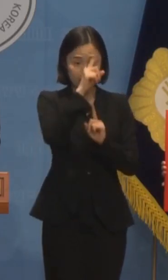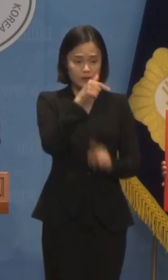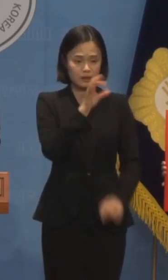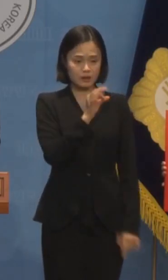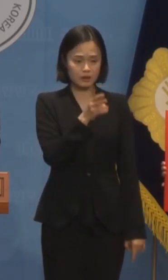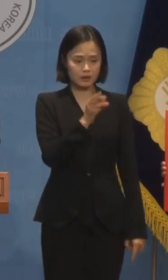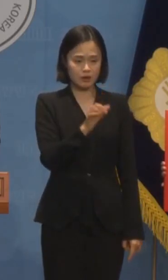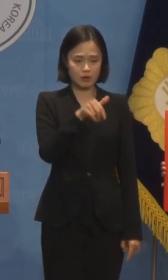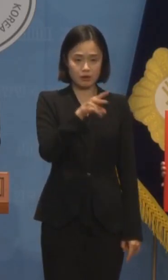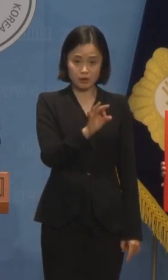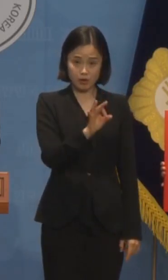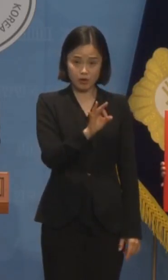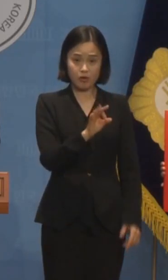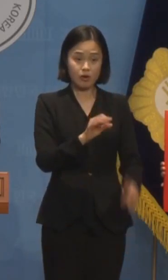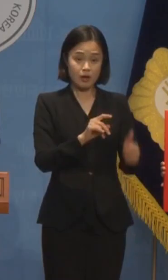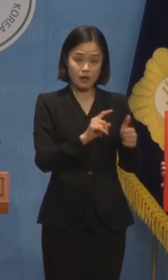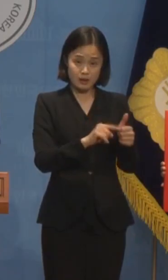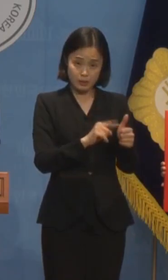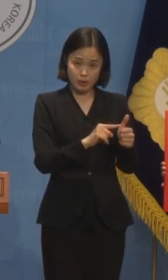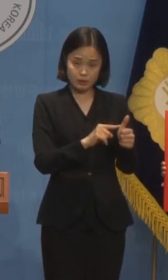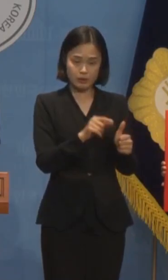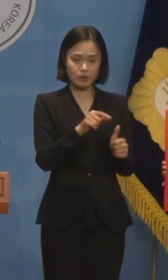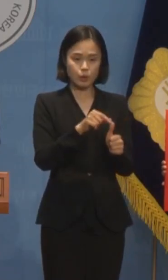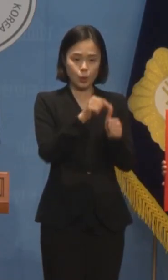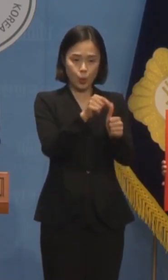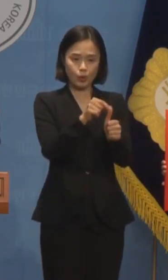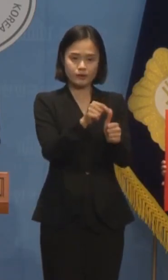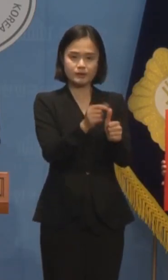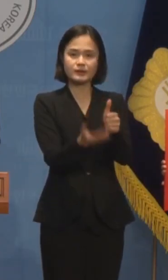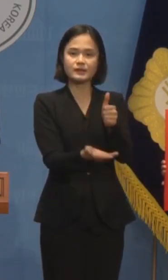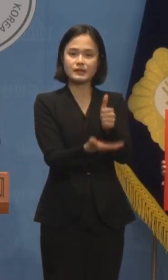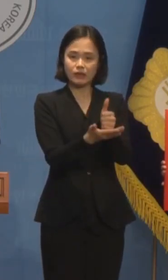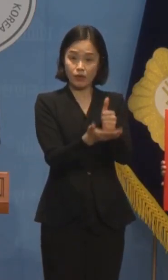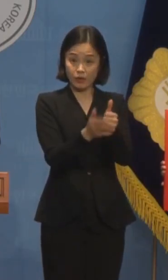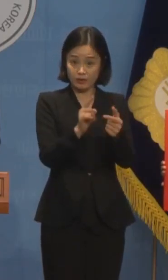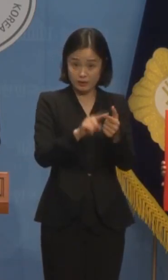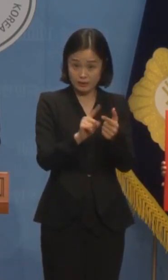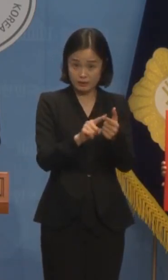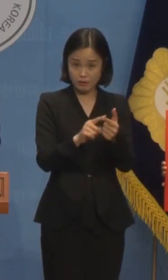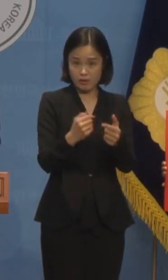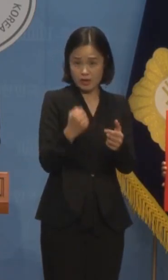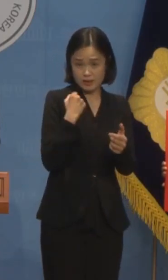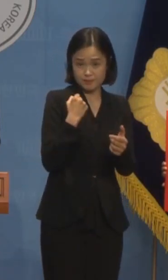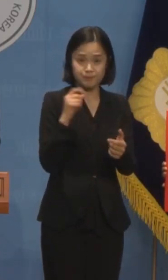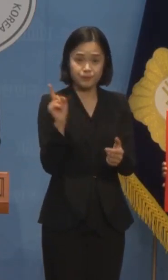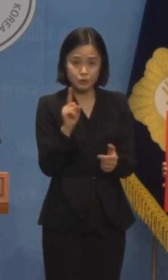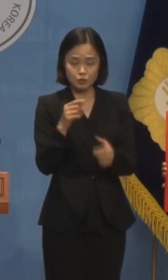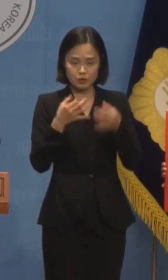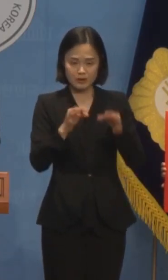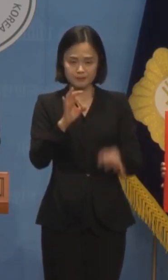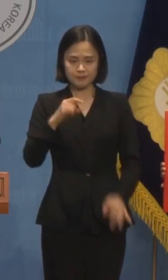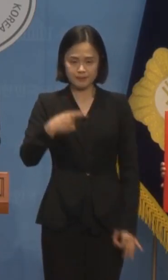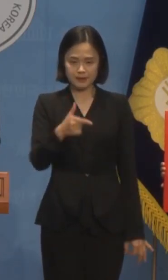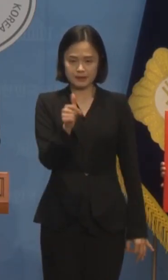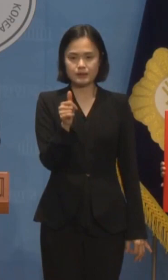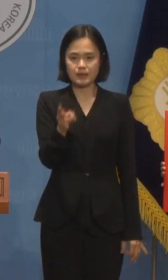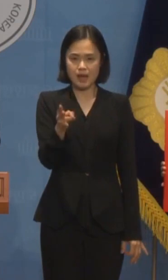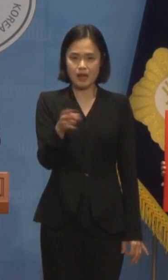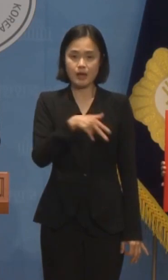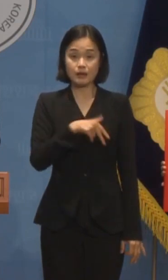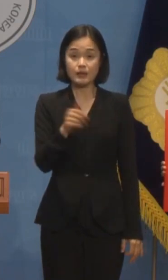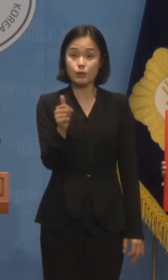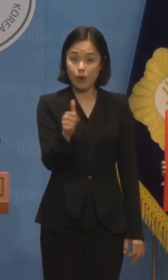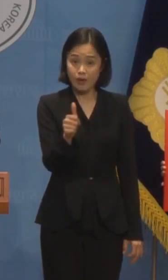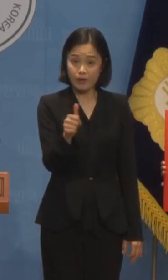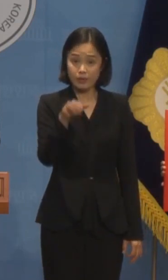시의원 공천에 막대한 영향력을 행사한 분당갑 국회의원 출신 분당을 김은혜 국회의원은 옆